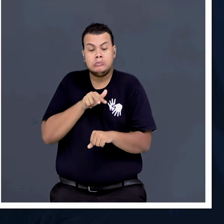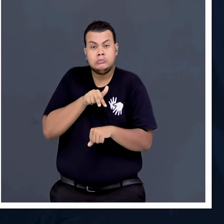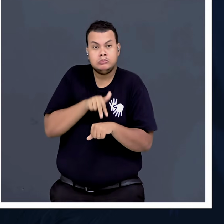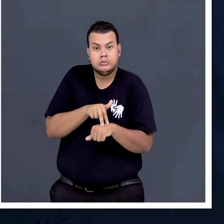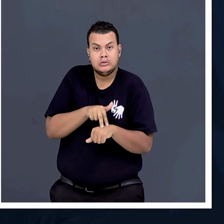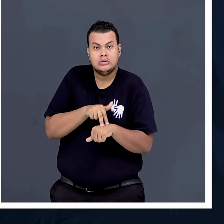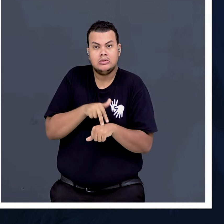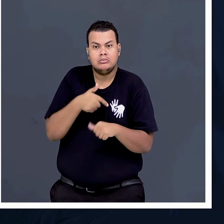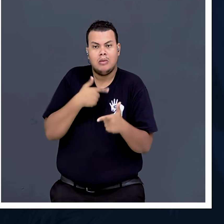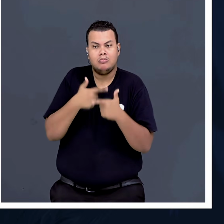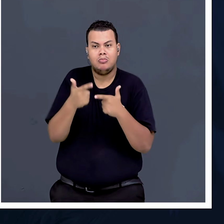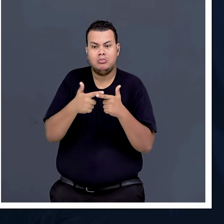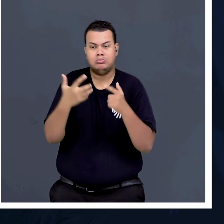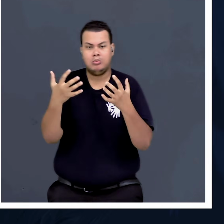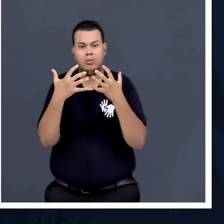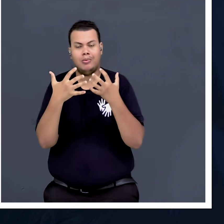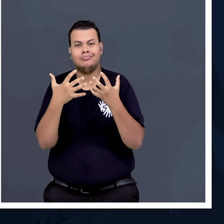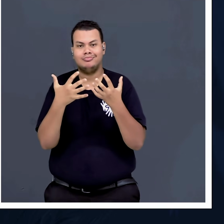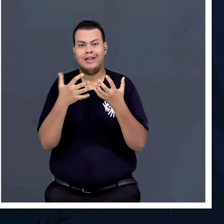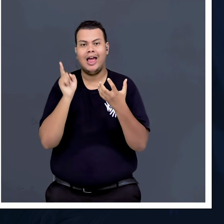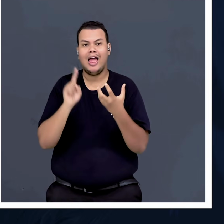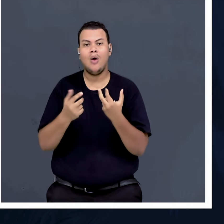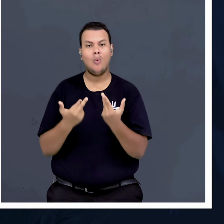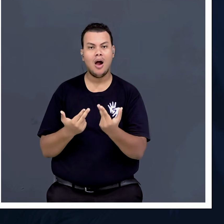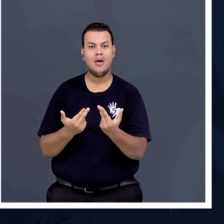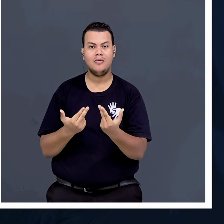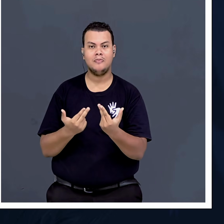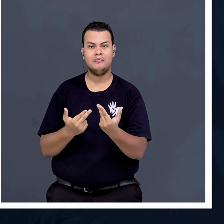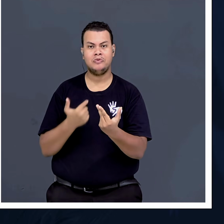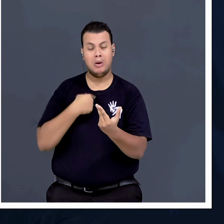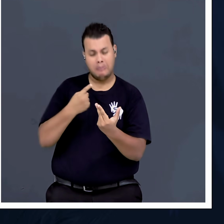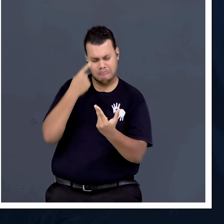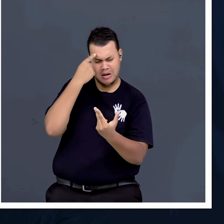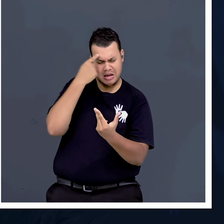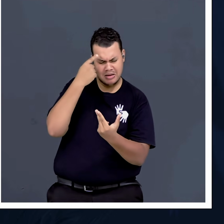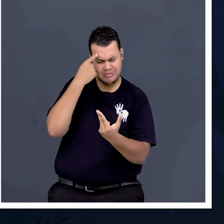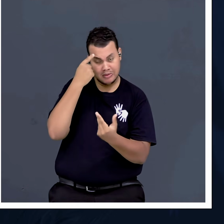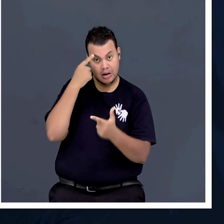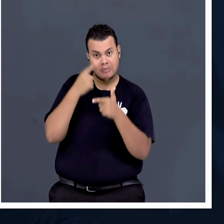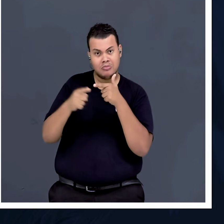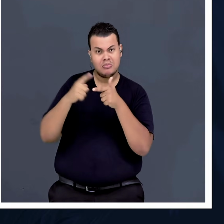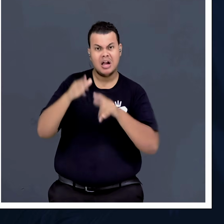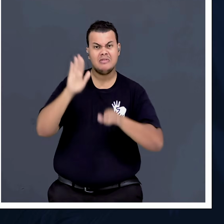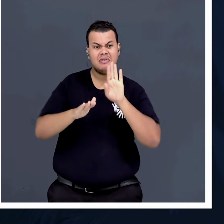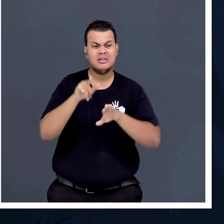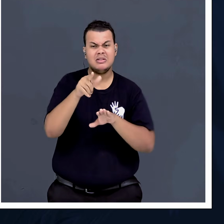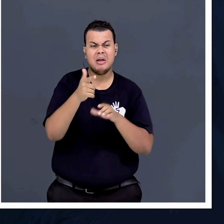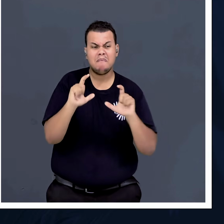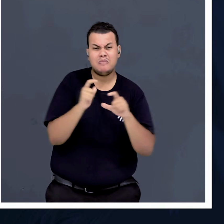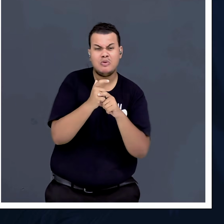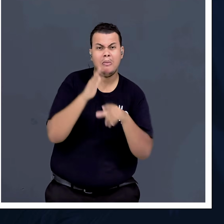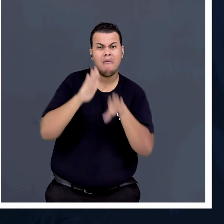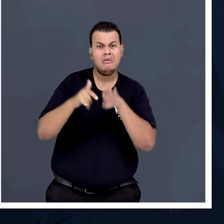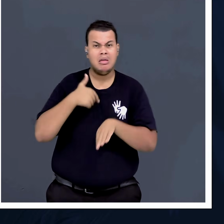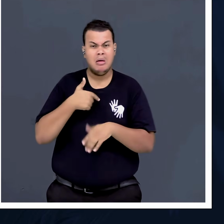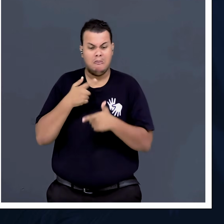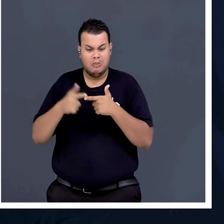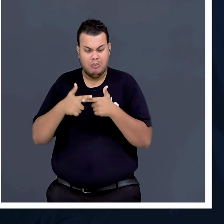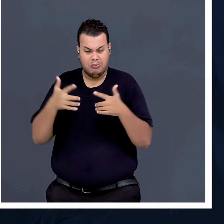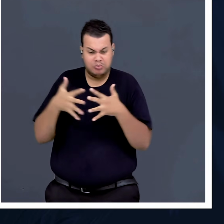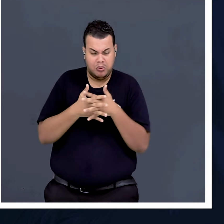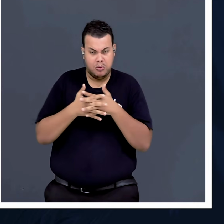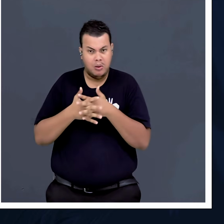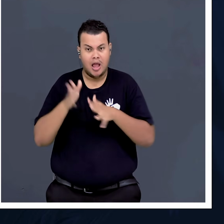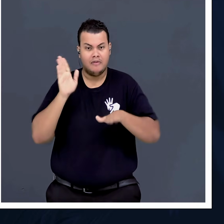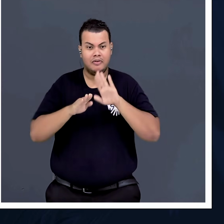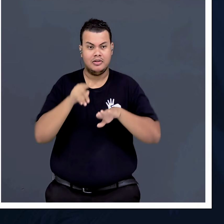portar diante dos problemas? Exatamente assim. O problema pode ser pequeno, mas eu me sinto tão falha que ele